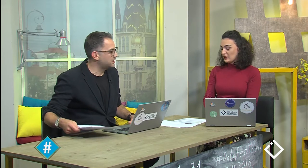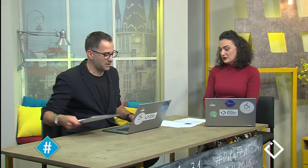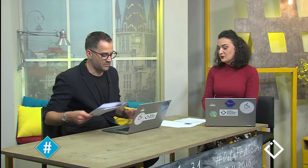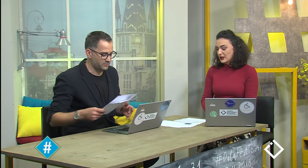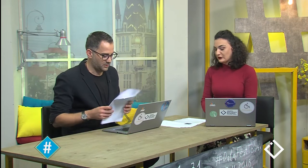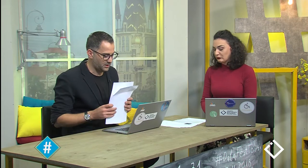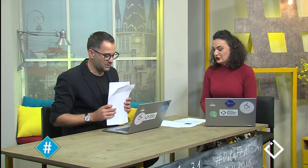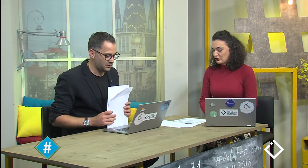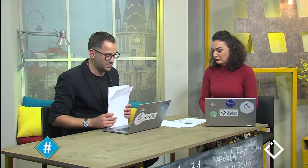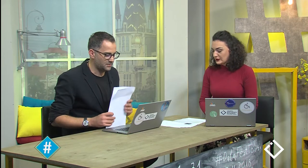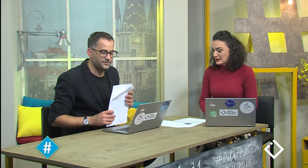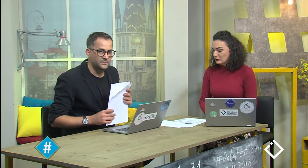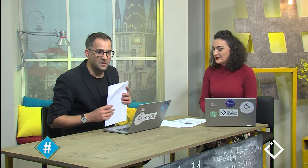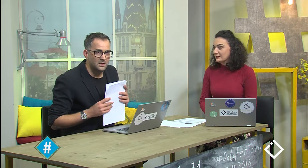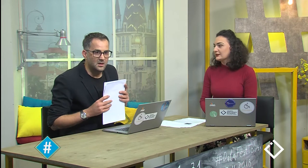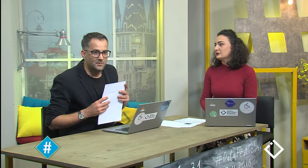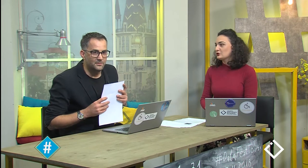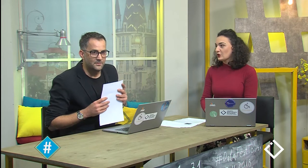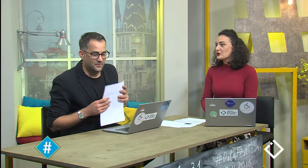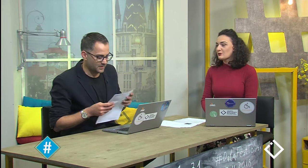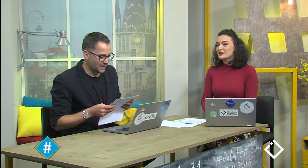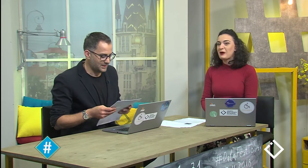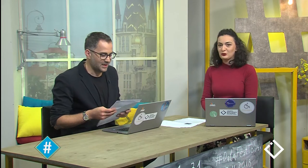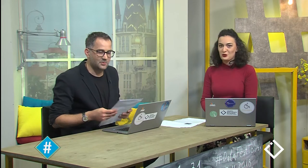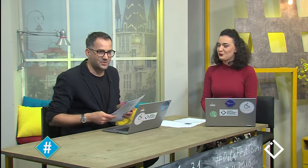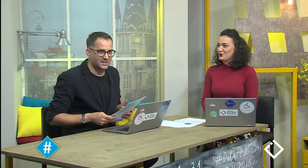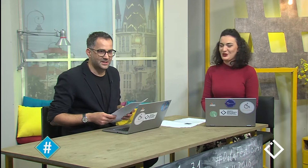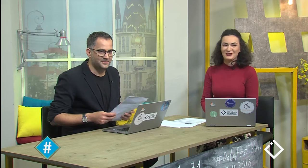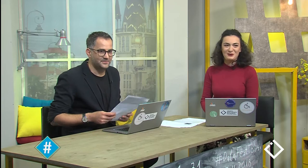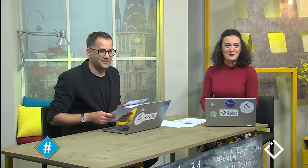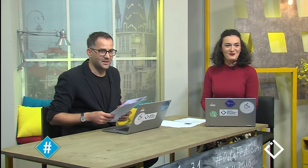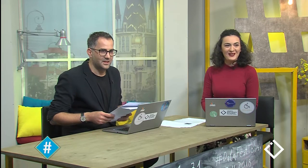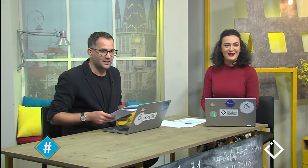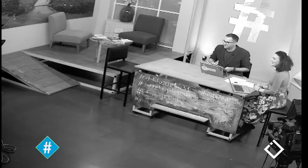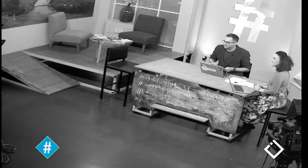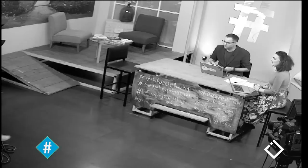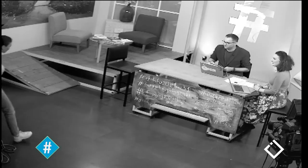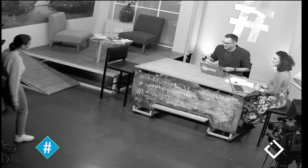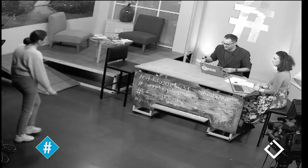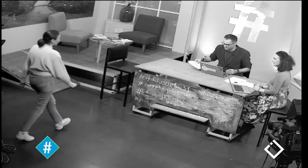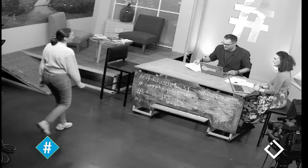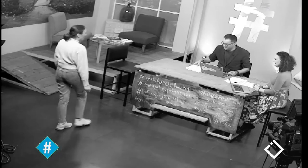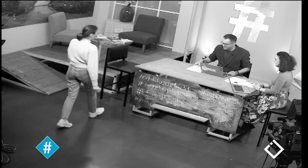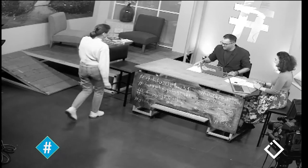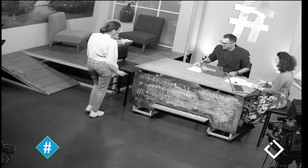შესახებ ქართული შესტური ენის სწავლების ალტერნატიულ სკოლას, რომელიც ხატია მოგზანდი. დიდი მადლობა. მოგესალმებით ხატია. რომ